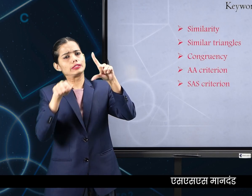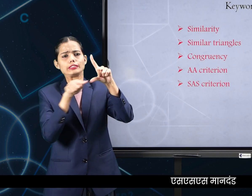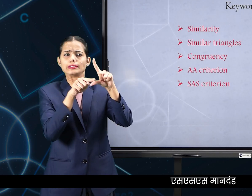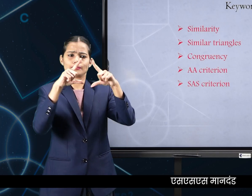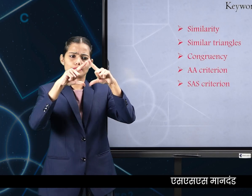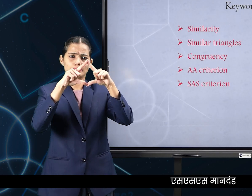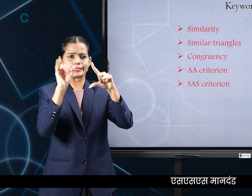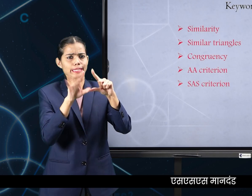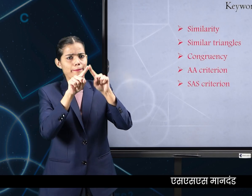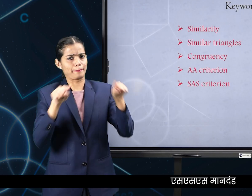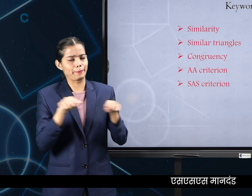एस मानकन,